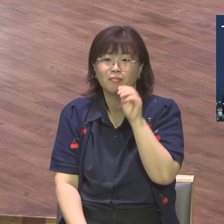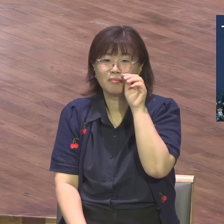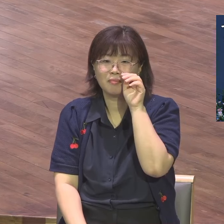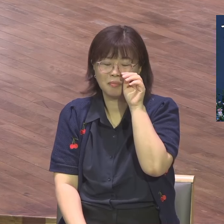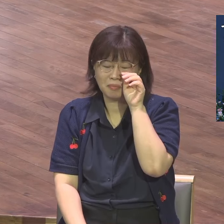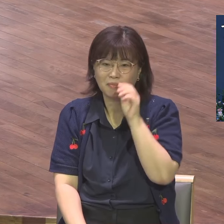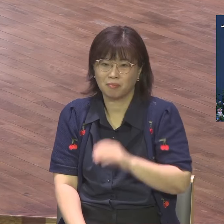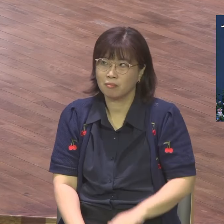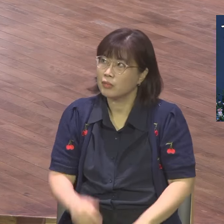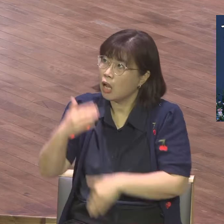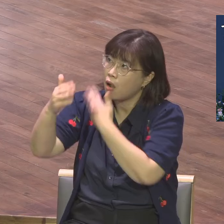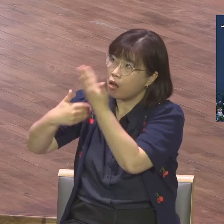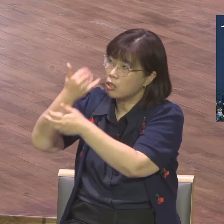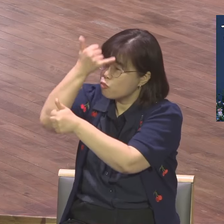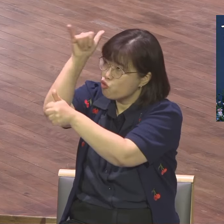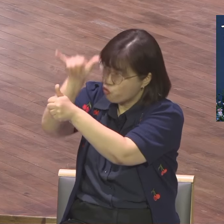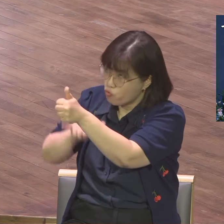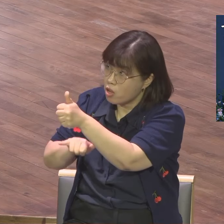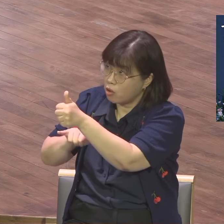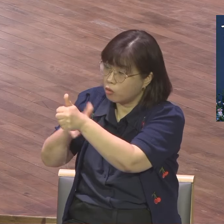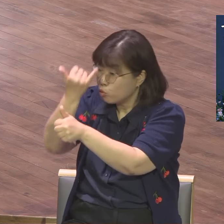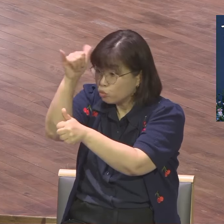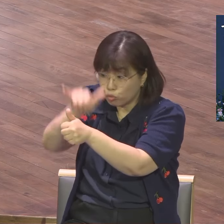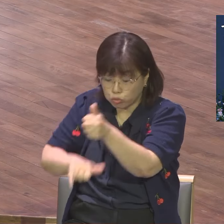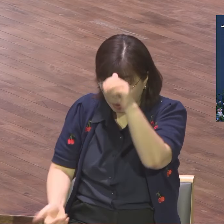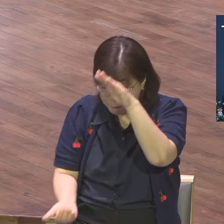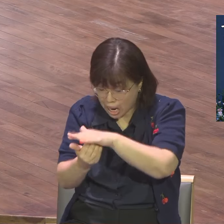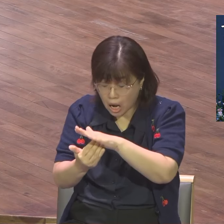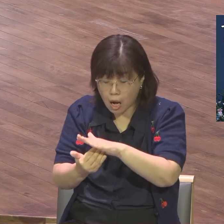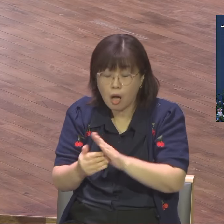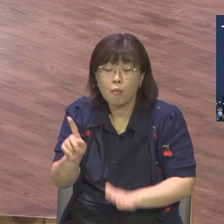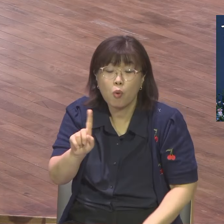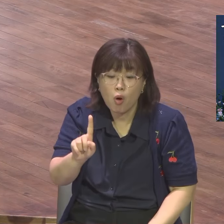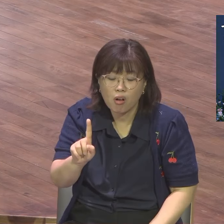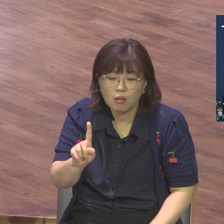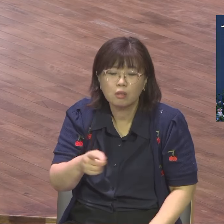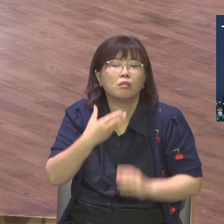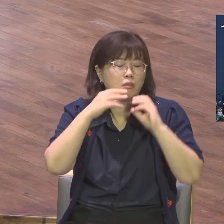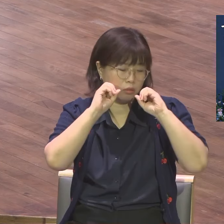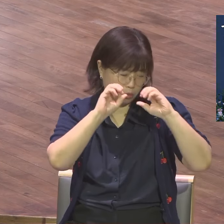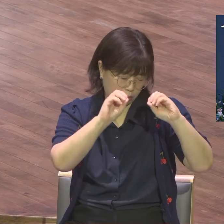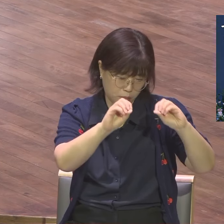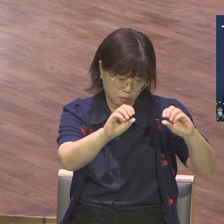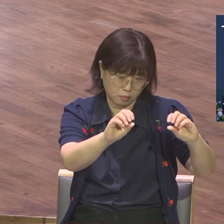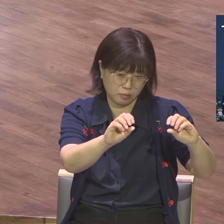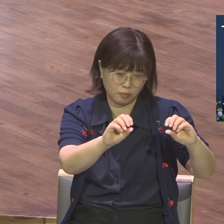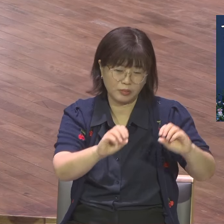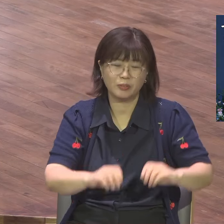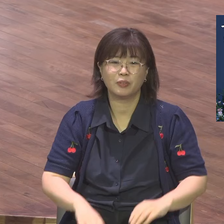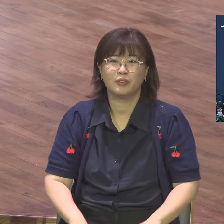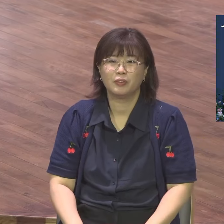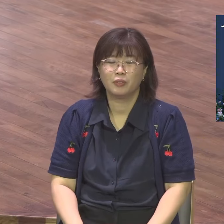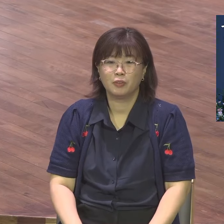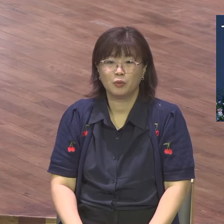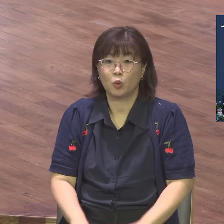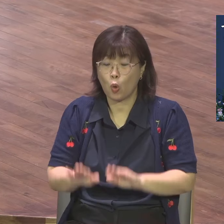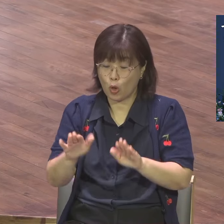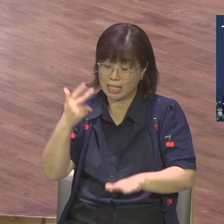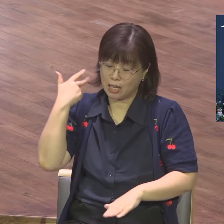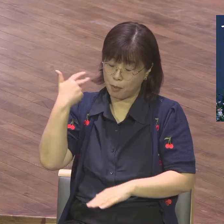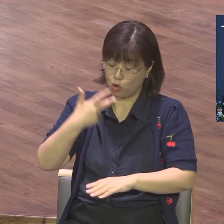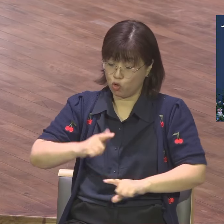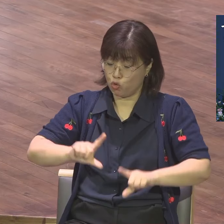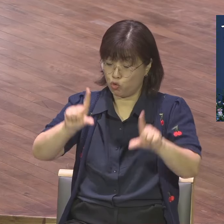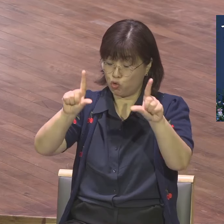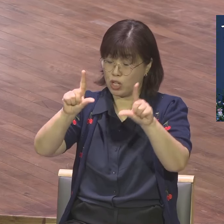하나님의 충성이 그거의 최고예요. 헌신이 그거예요. 그래서 주일 설교 말씀처럼요. 하나님 사랑 누구 사랑?